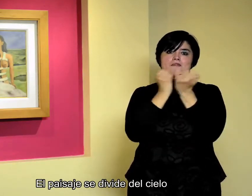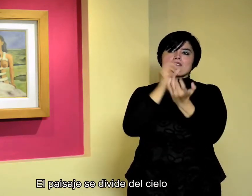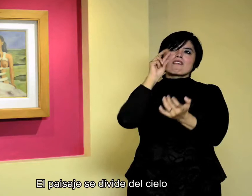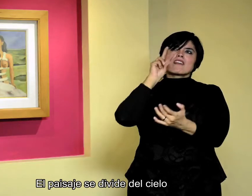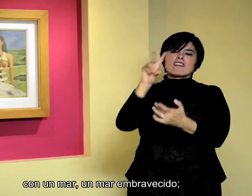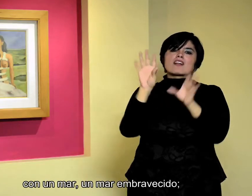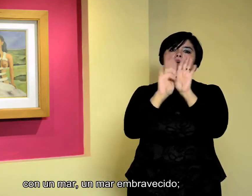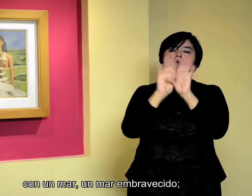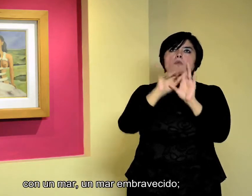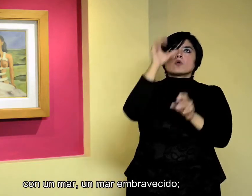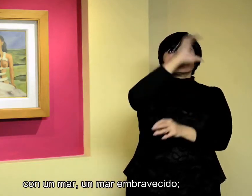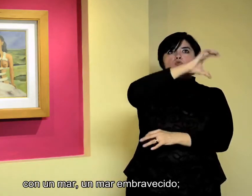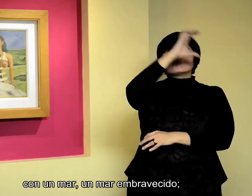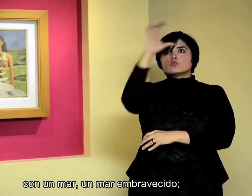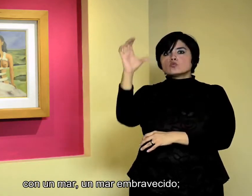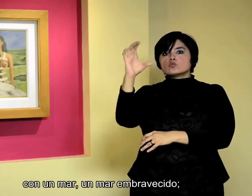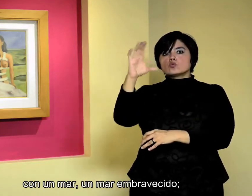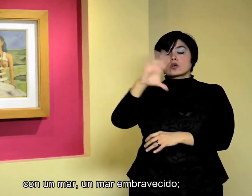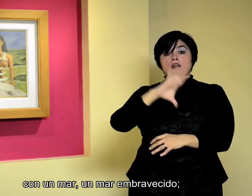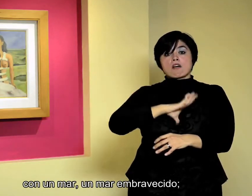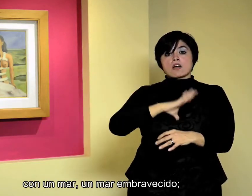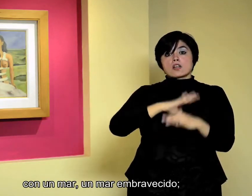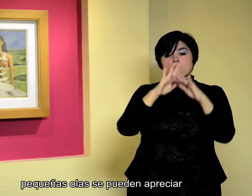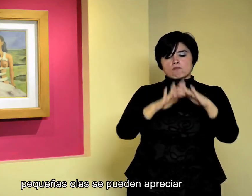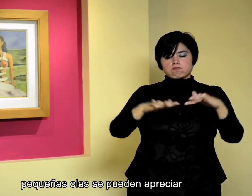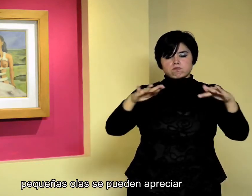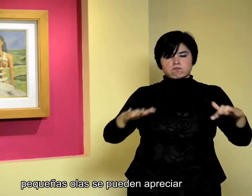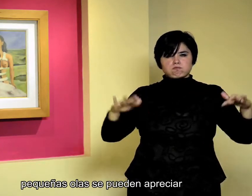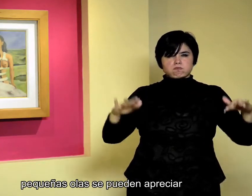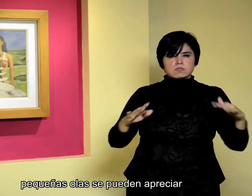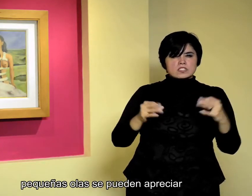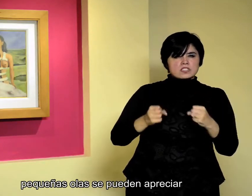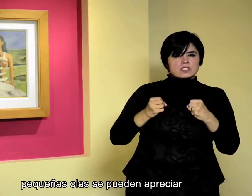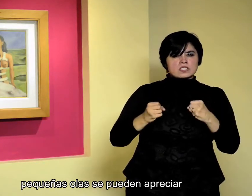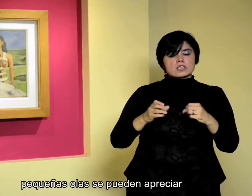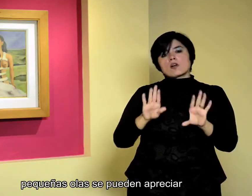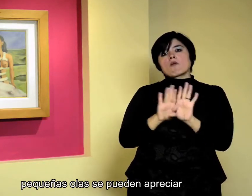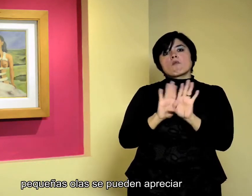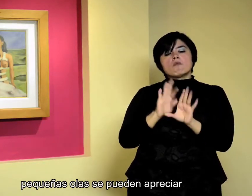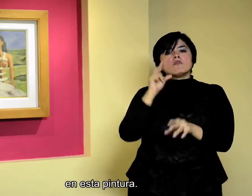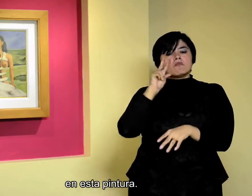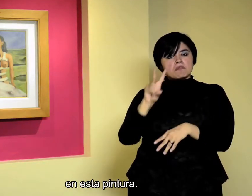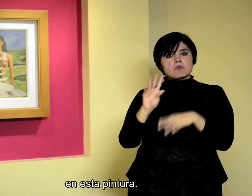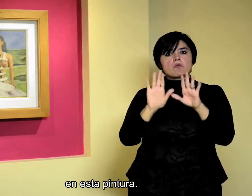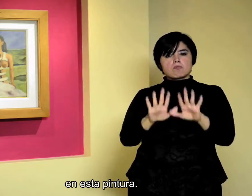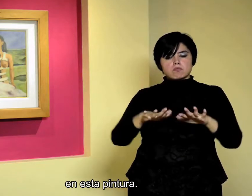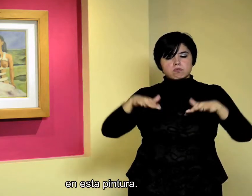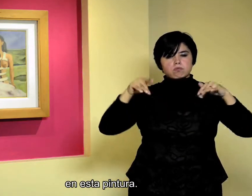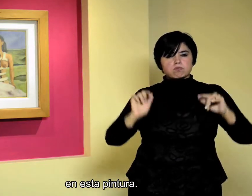cielo con un mar embravecido. Pequeñas olas se pueden apreciar en esta pintura.